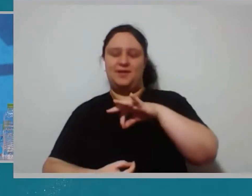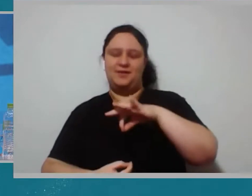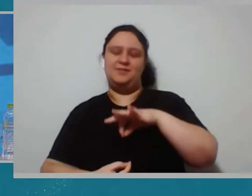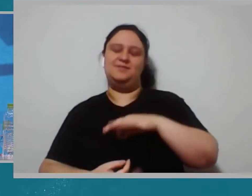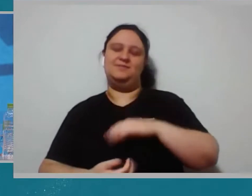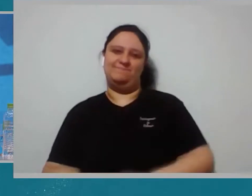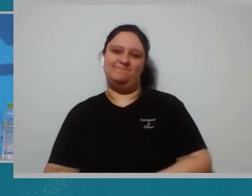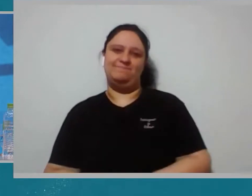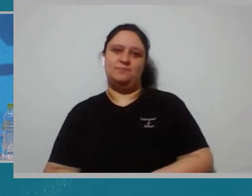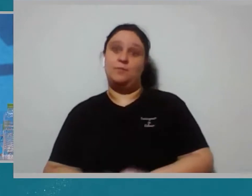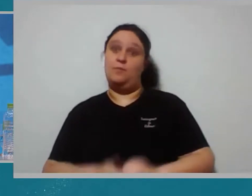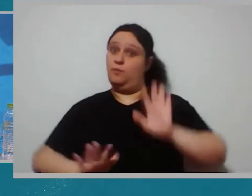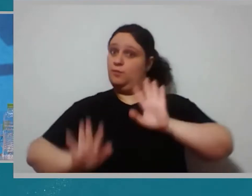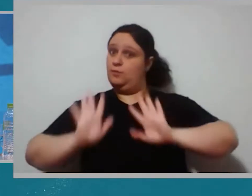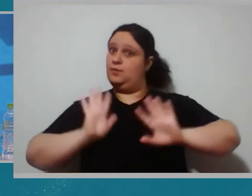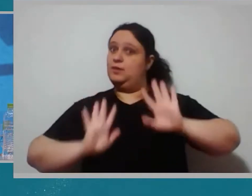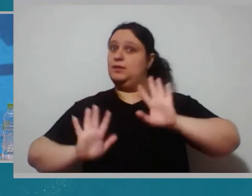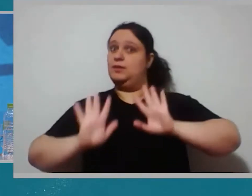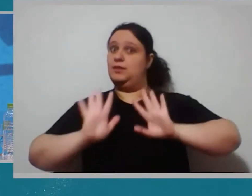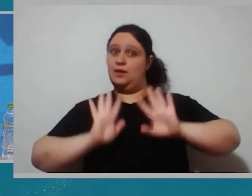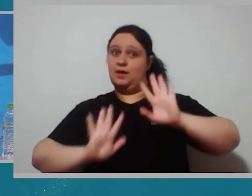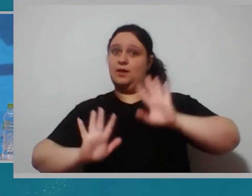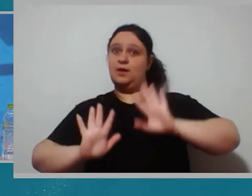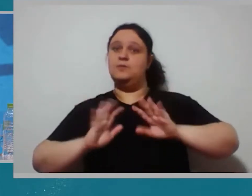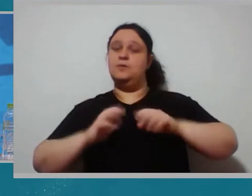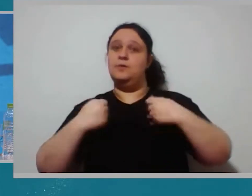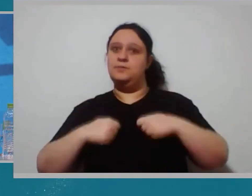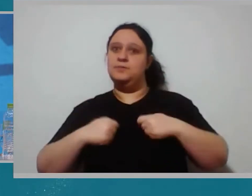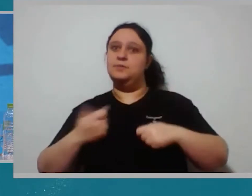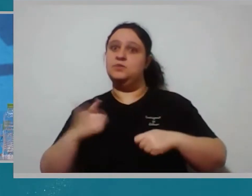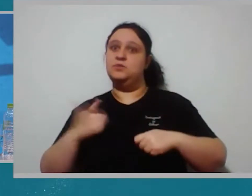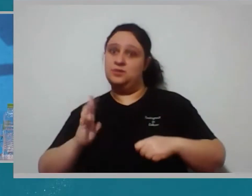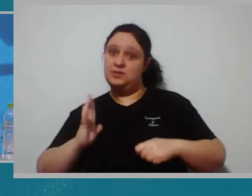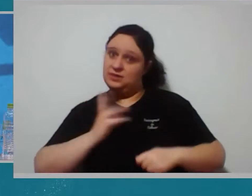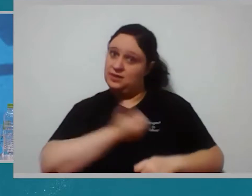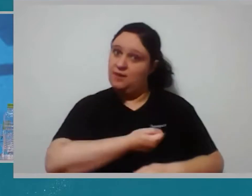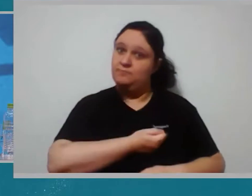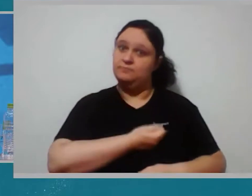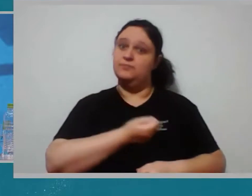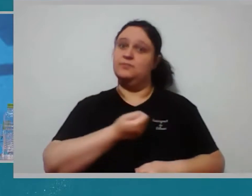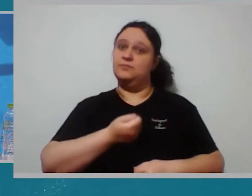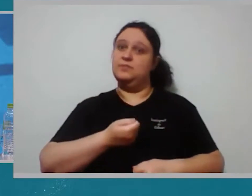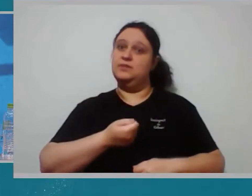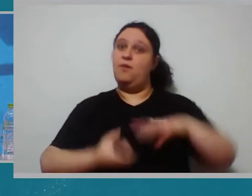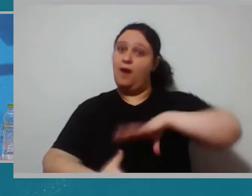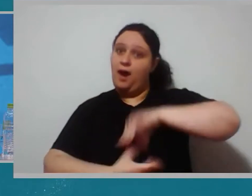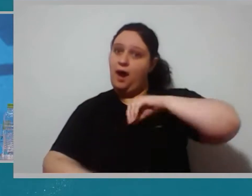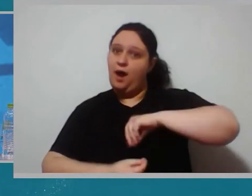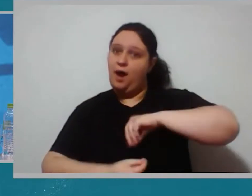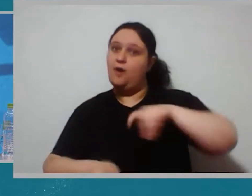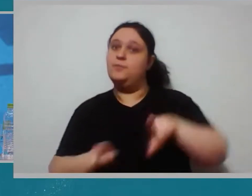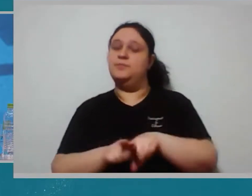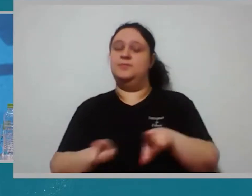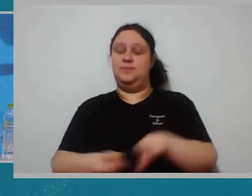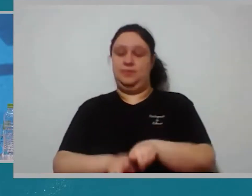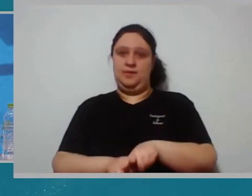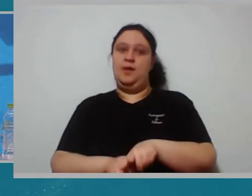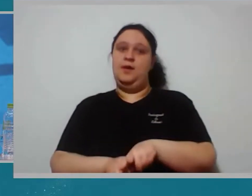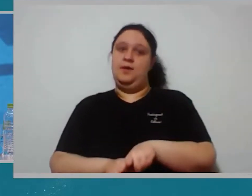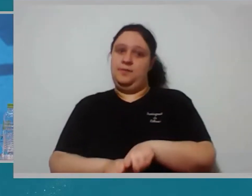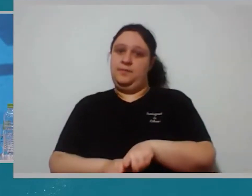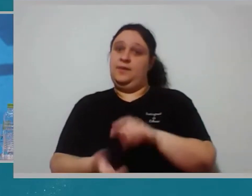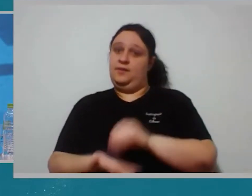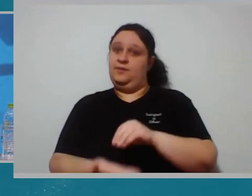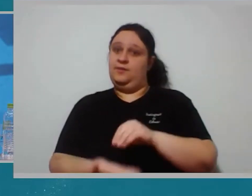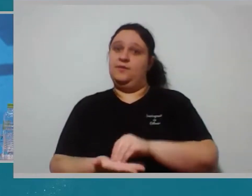Cuidado, precisamos ter outra salvação. Salvação da nossa alma. O irmão Pedro nos deu um quadro